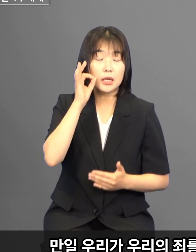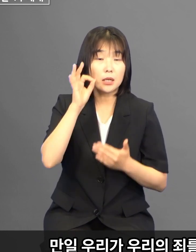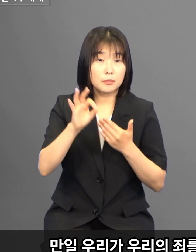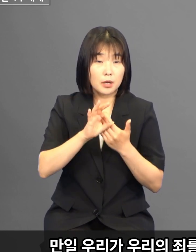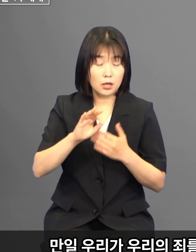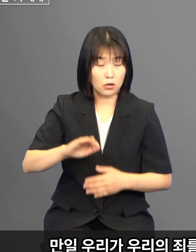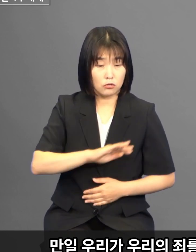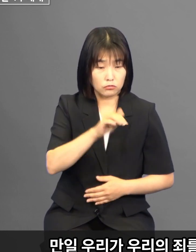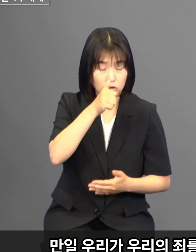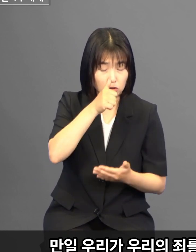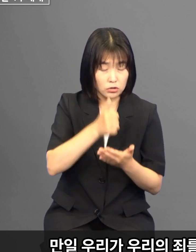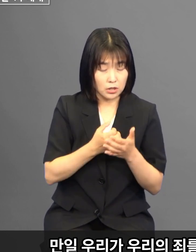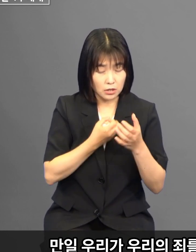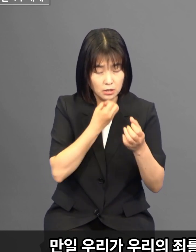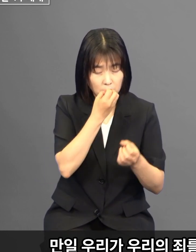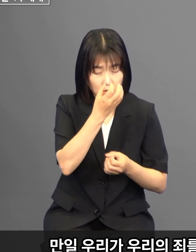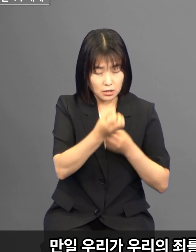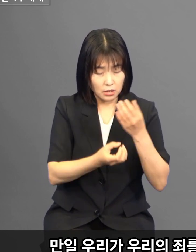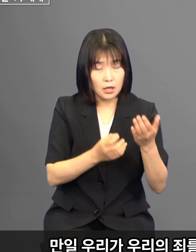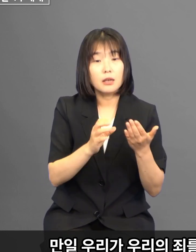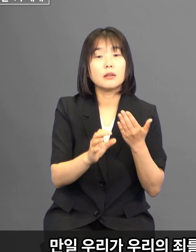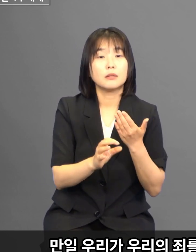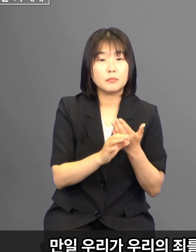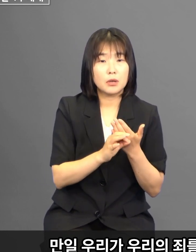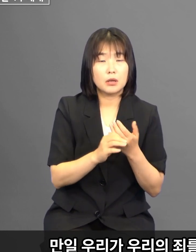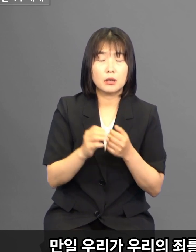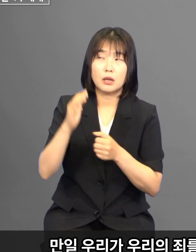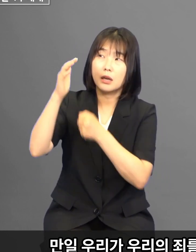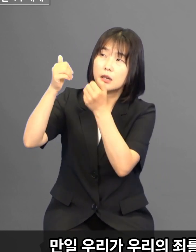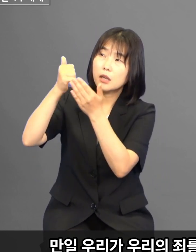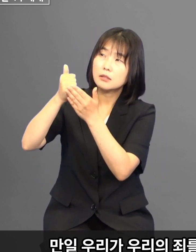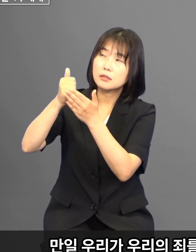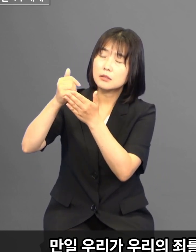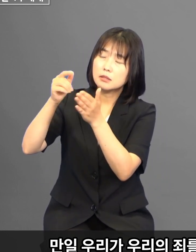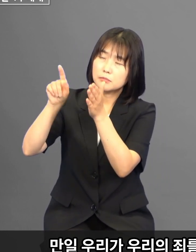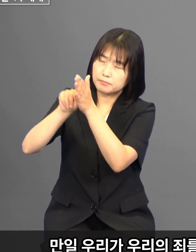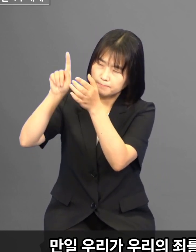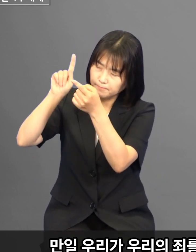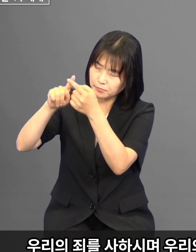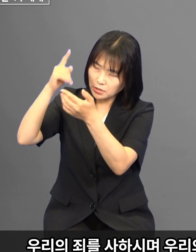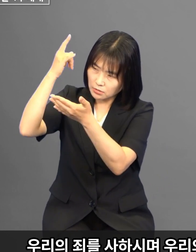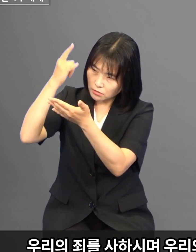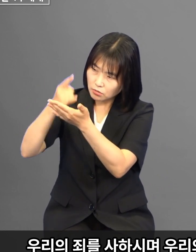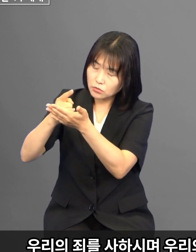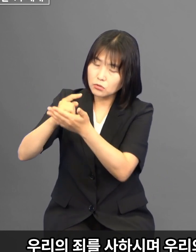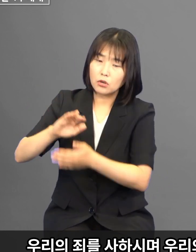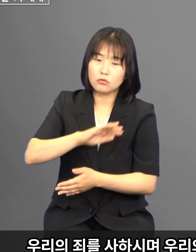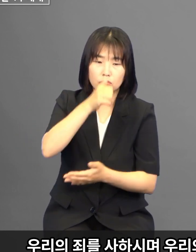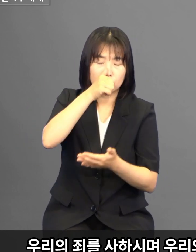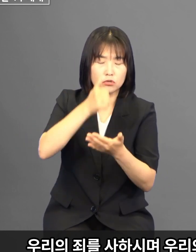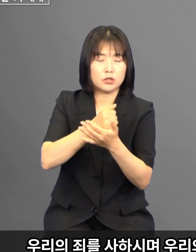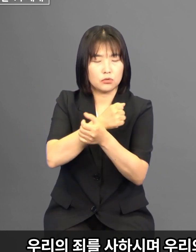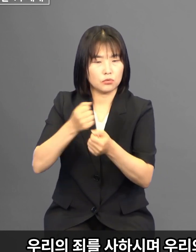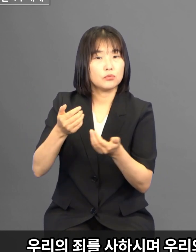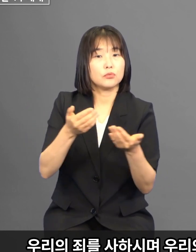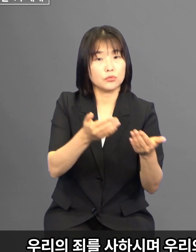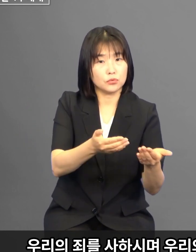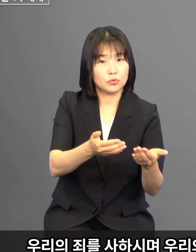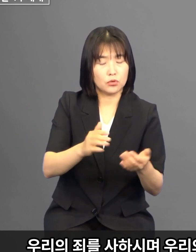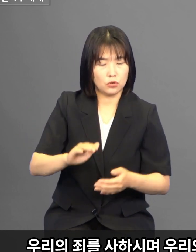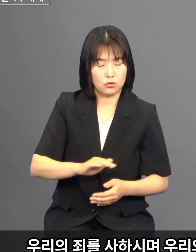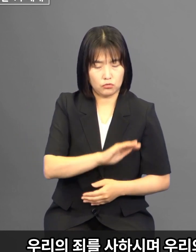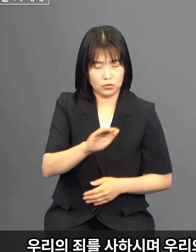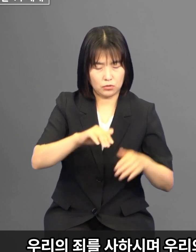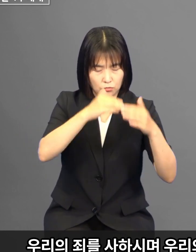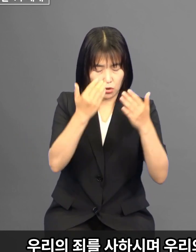우리가 우리의 죄를 자백하면 그는 미쁘시고 의로우사 우리의 죄를 사하시며 우리의